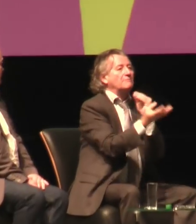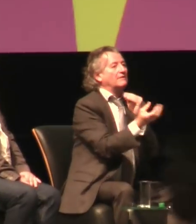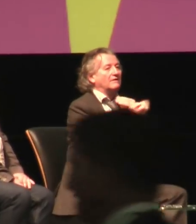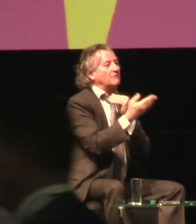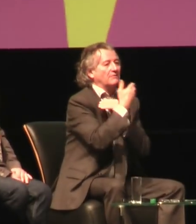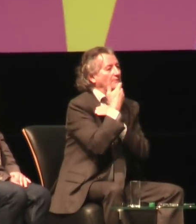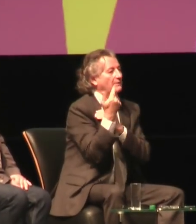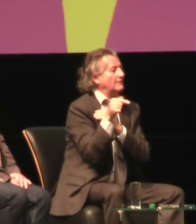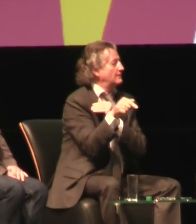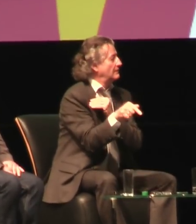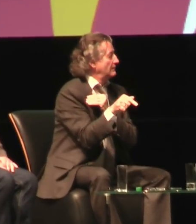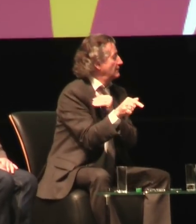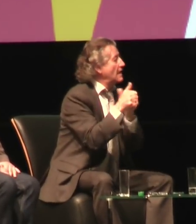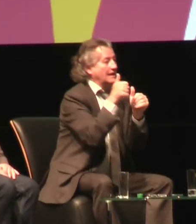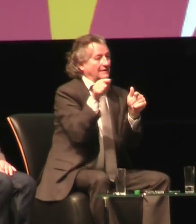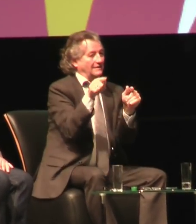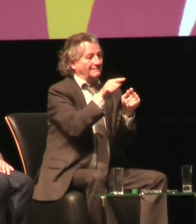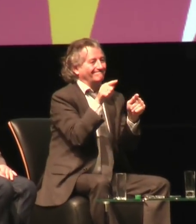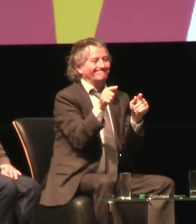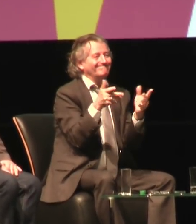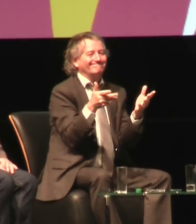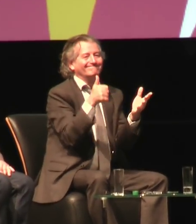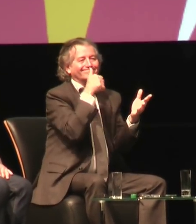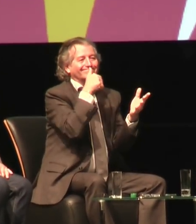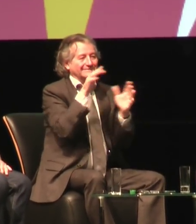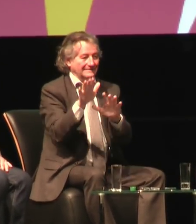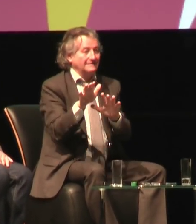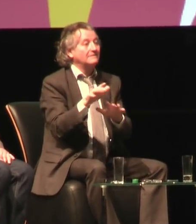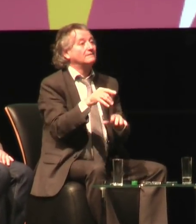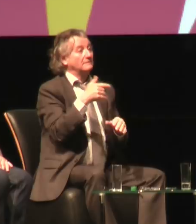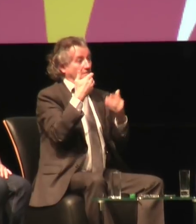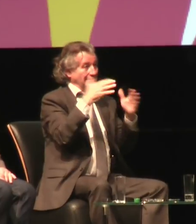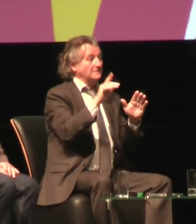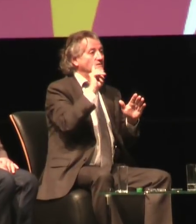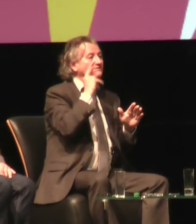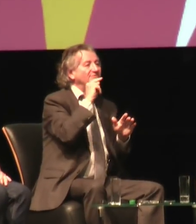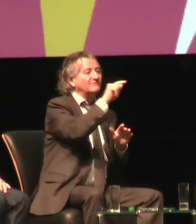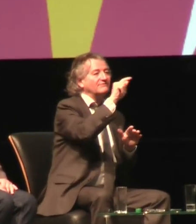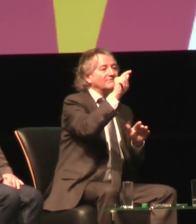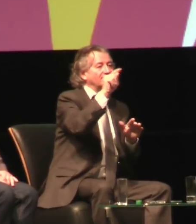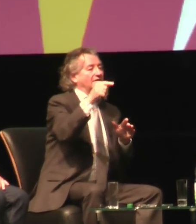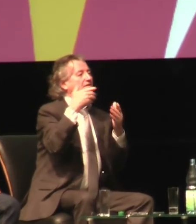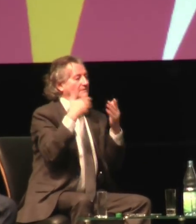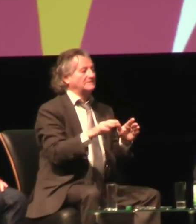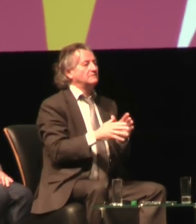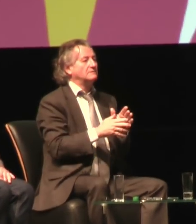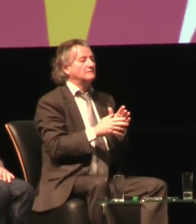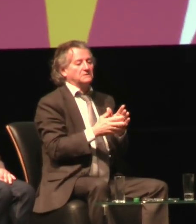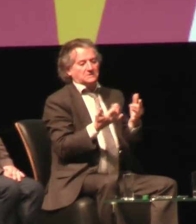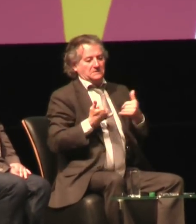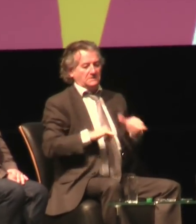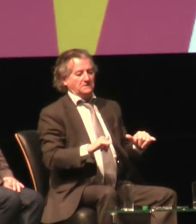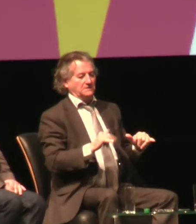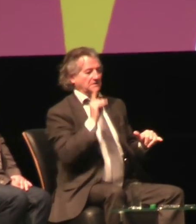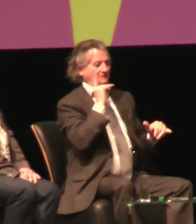ich glaube, wir sollten endlich dahin kommen, dass es eine Art Beratung gibt und keine Einflussnahme von den Stellen, die mit